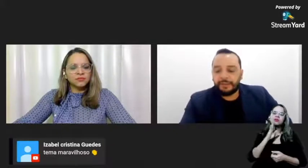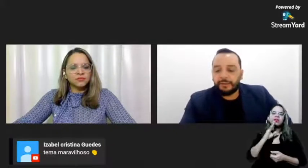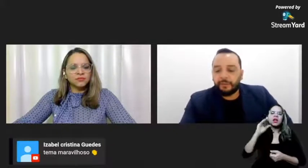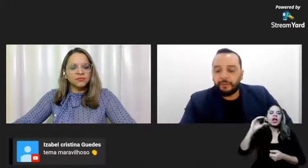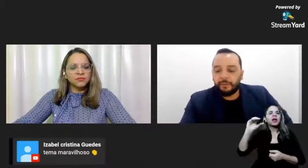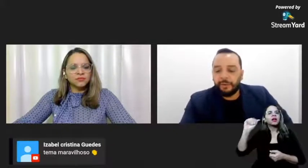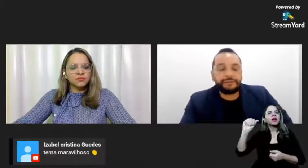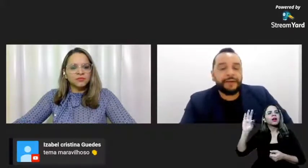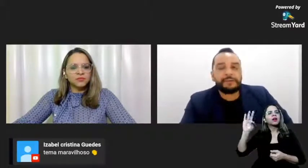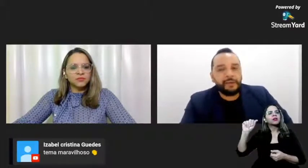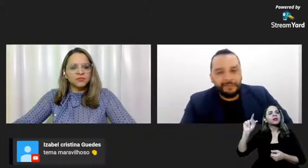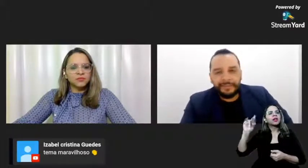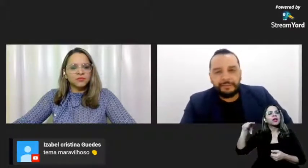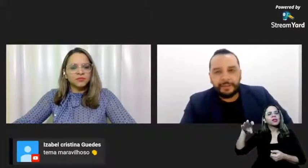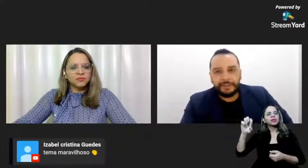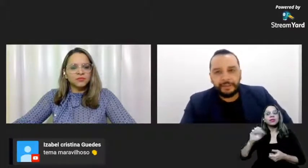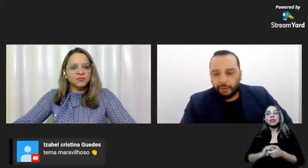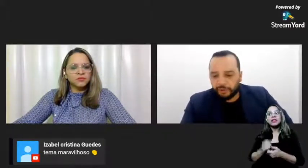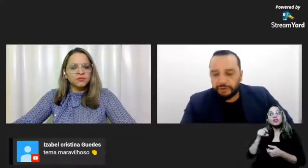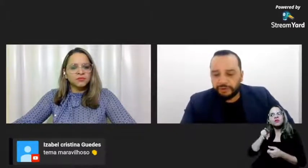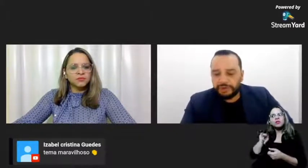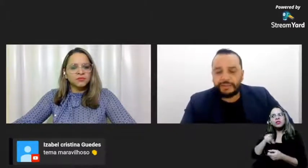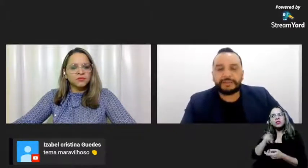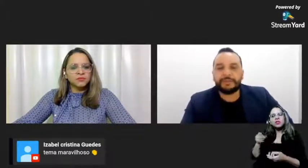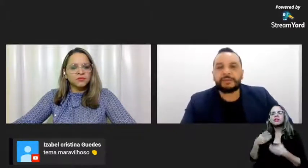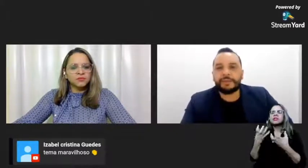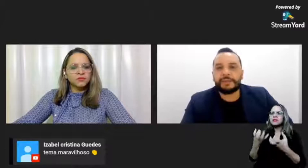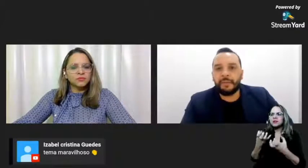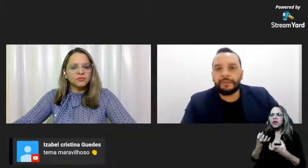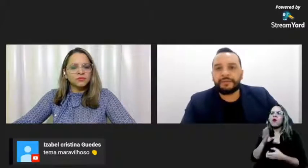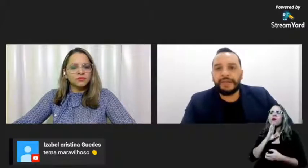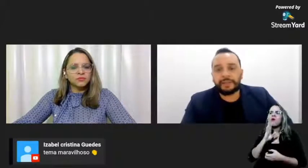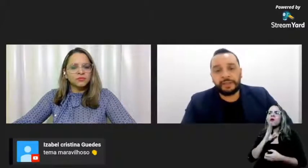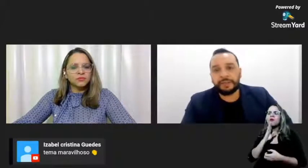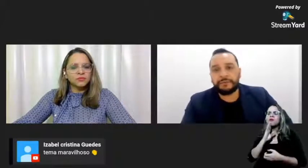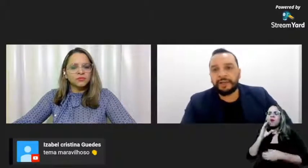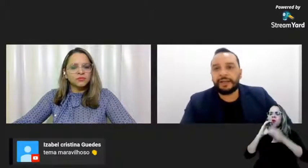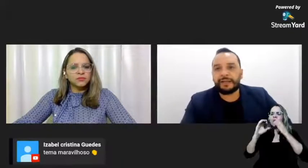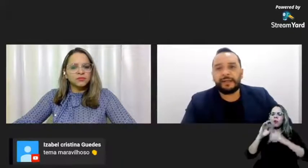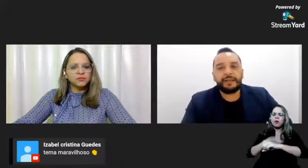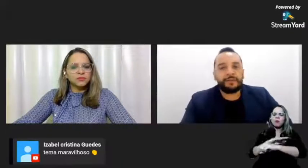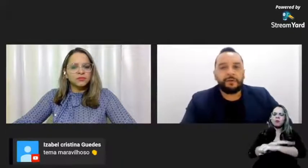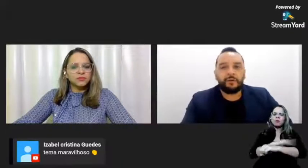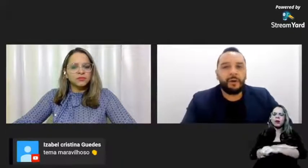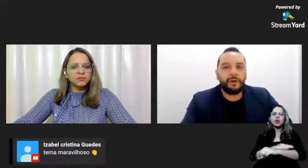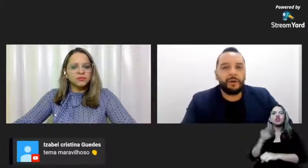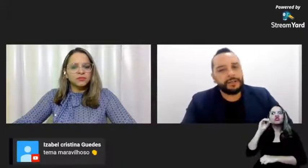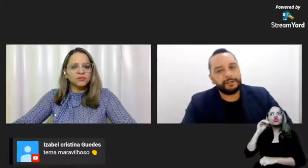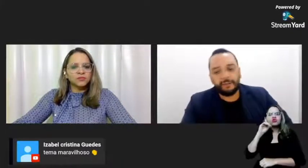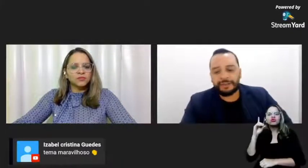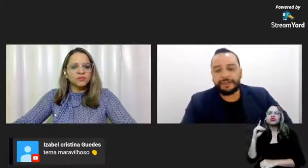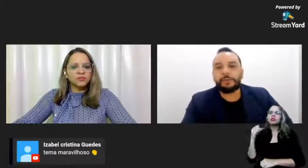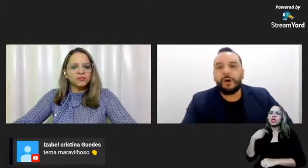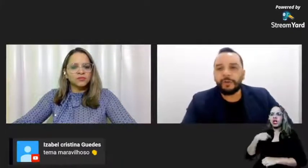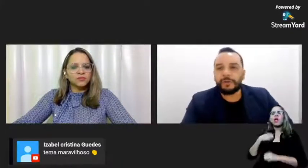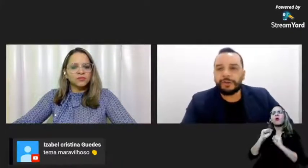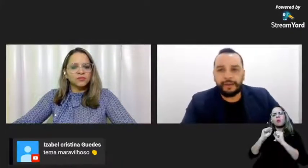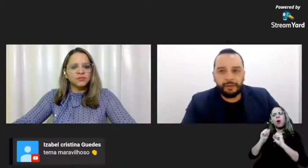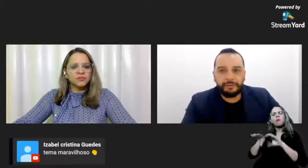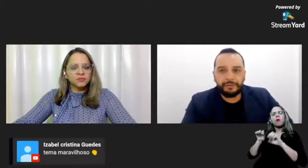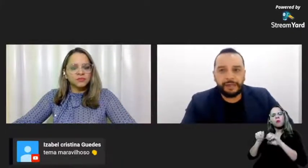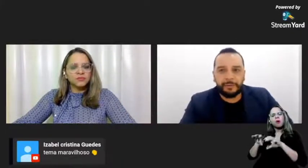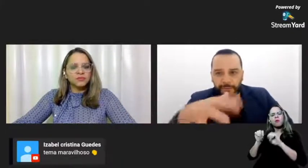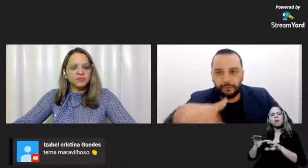áptica, o evento tem uma semana. Todos os dias, quando terminar o evento, a gente fica ali 1 hora, 2 ali no hall